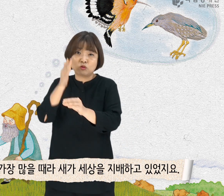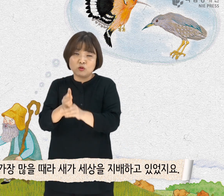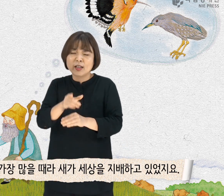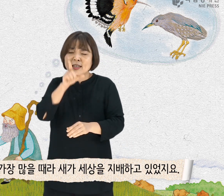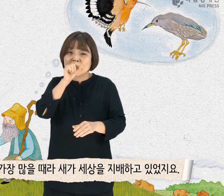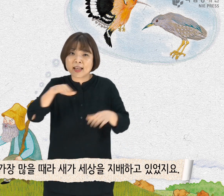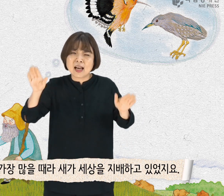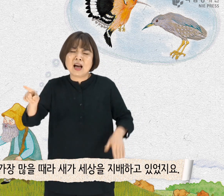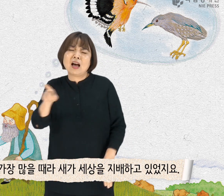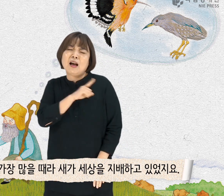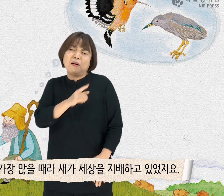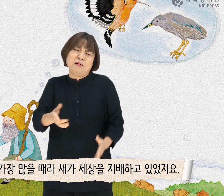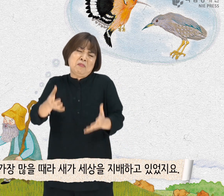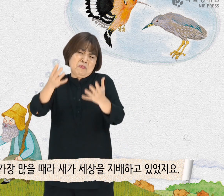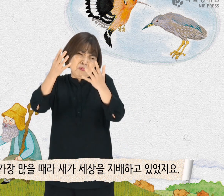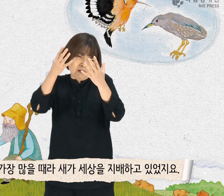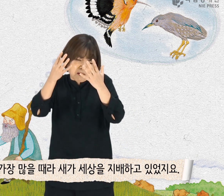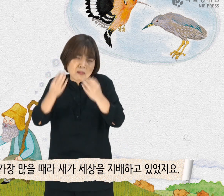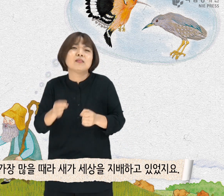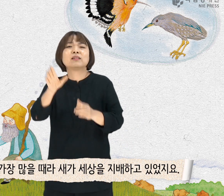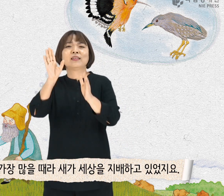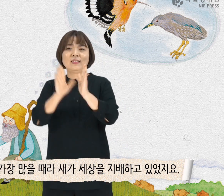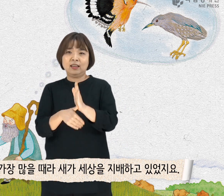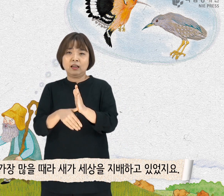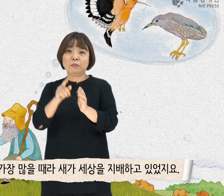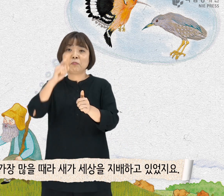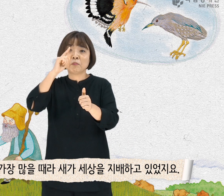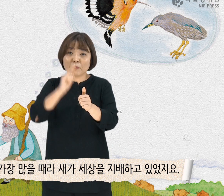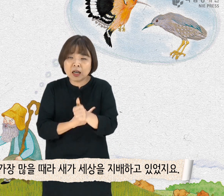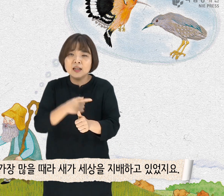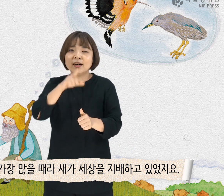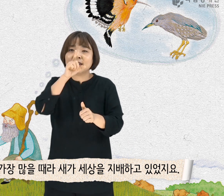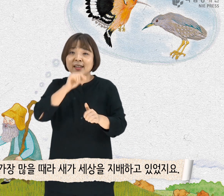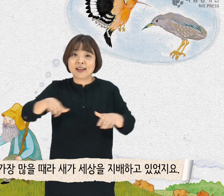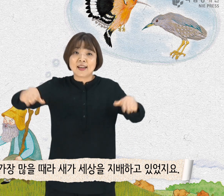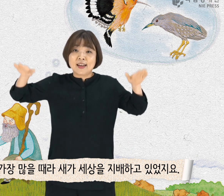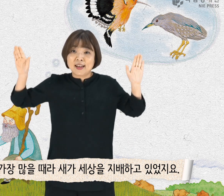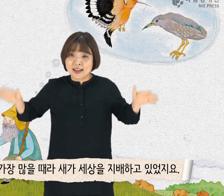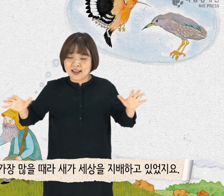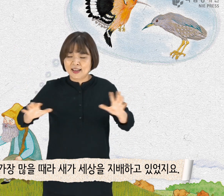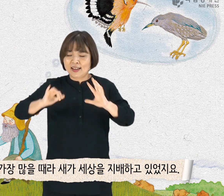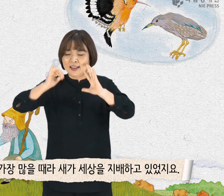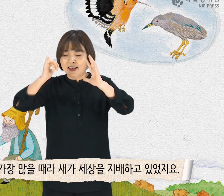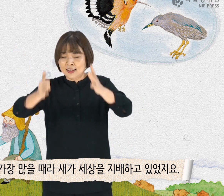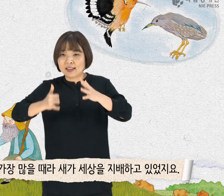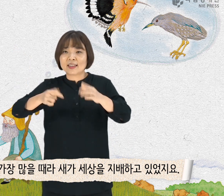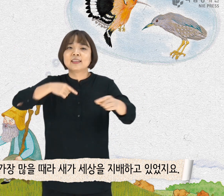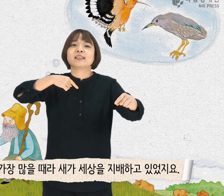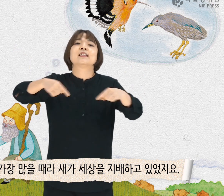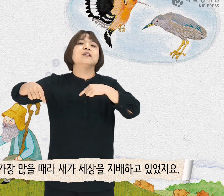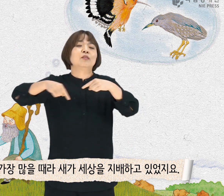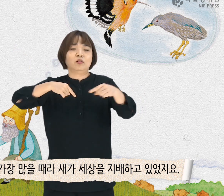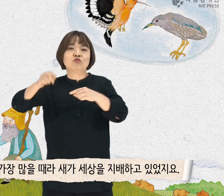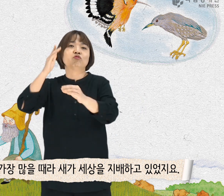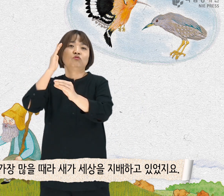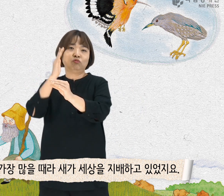동물들 중 새가 가장 많은 때라 새가 세상을 지배하고 있었지요